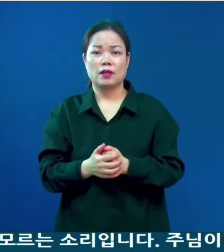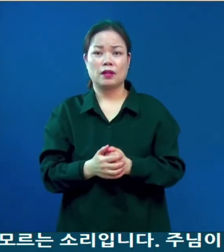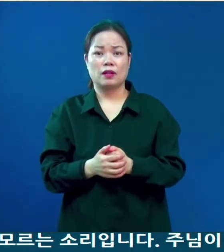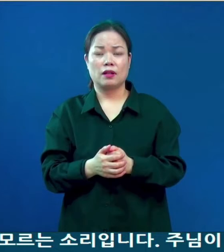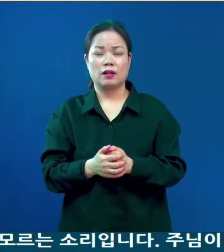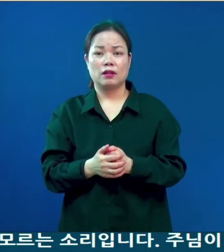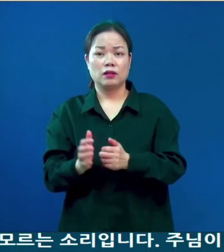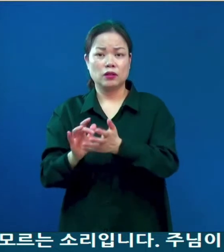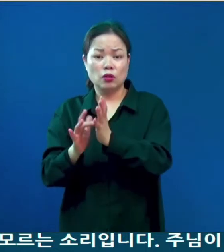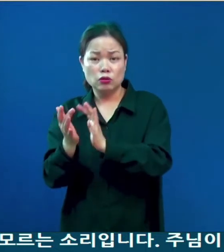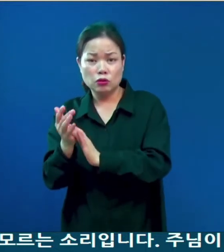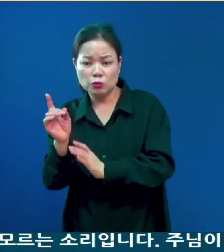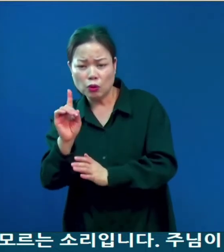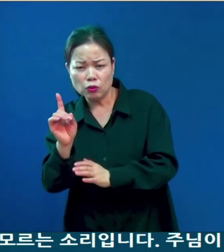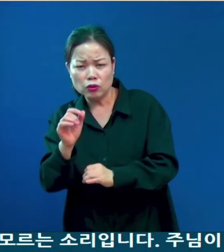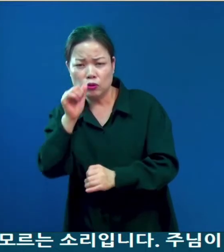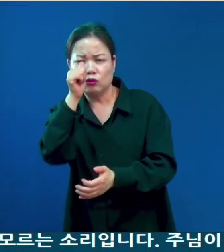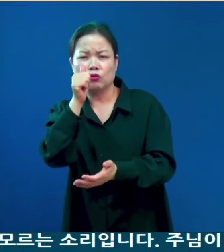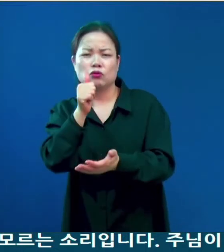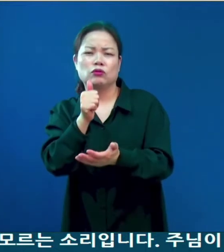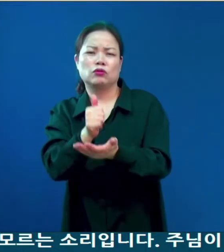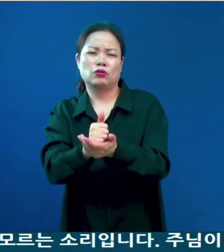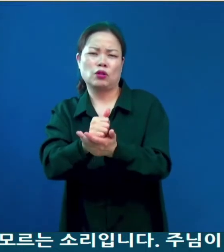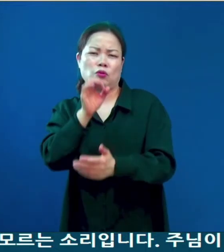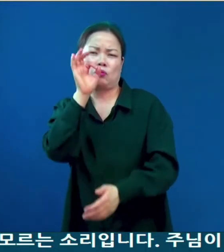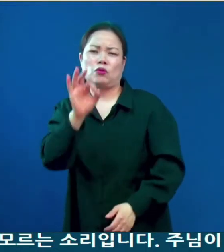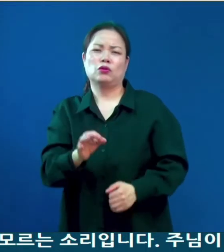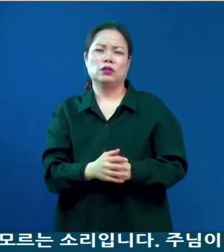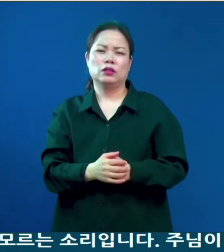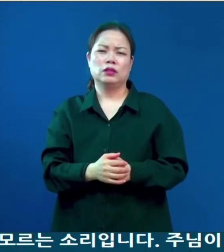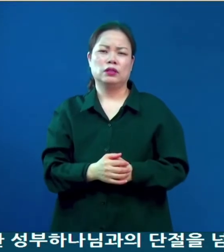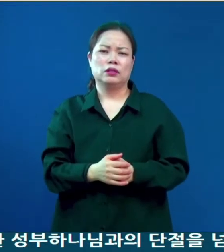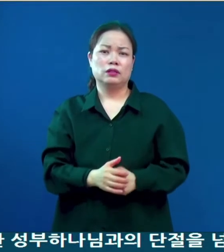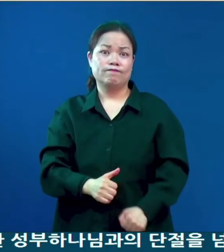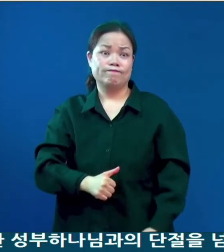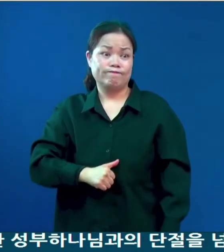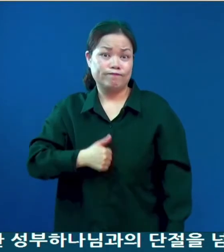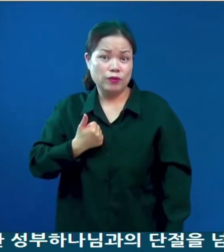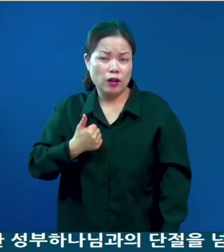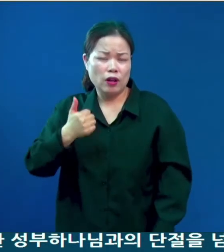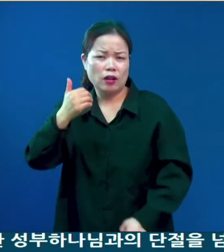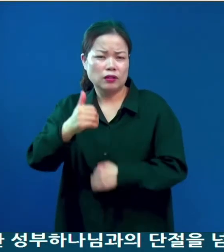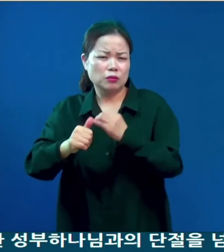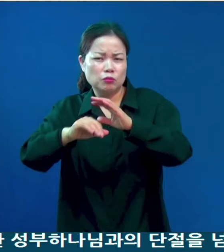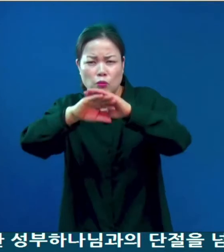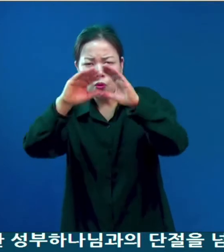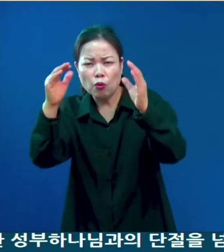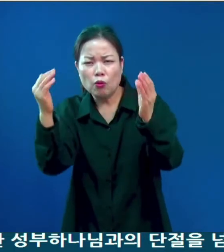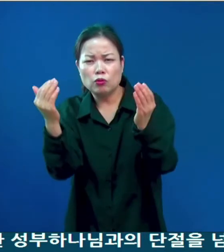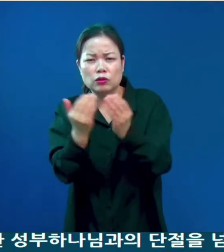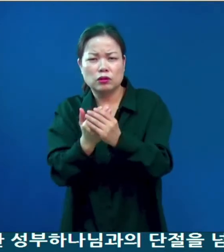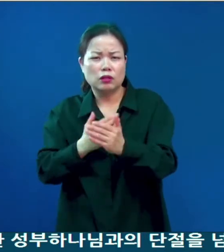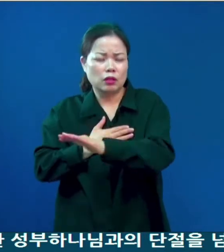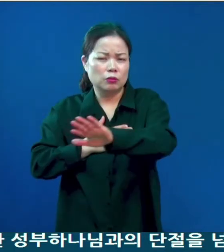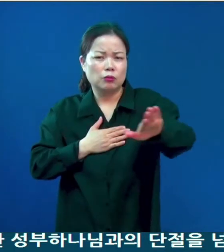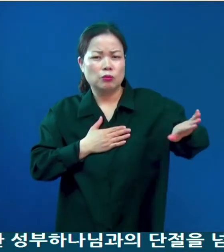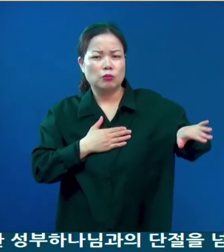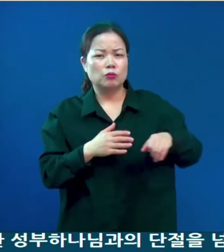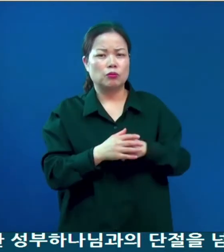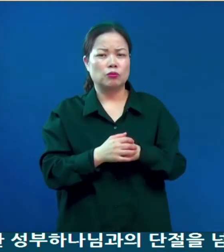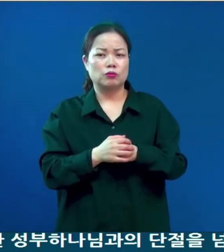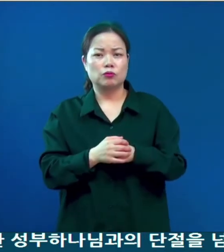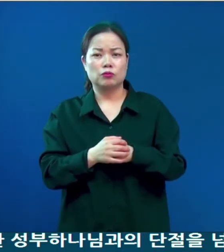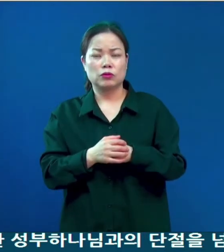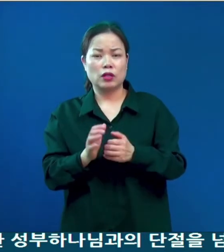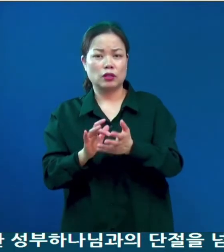정말 예수님이 뭘로 보이냐면 죄덩어리로 보이는 것이죠. 그래서 그 진노가 하나님의 그 모든 여러분과 저의 죄를 다